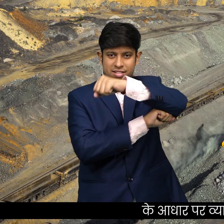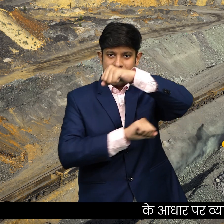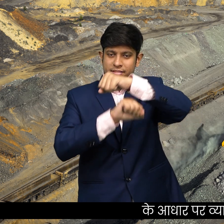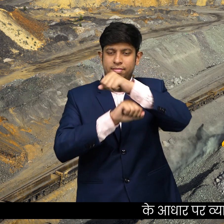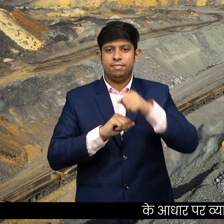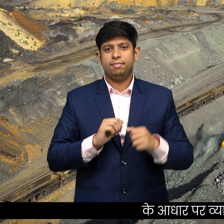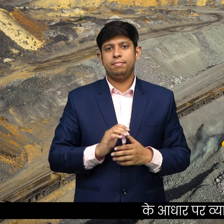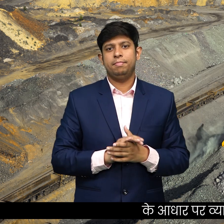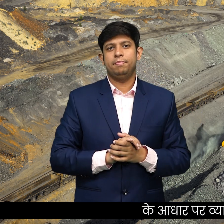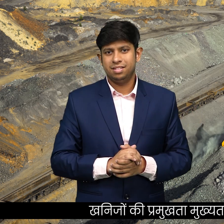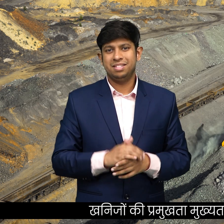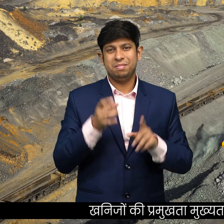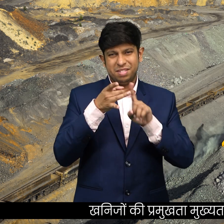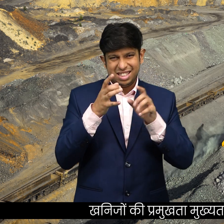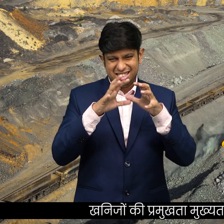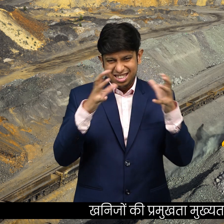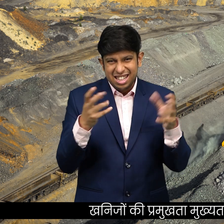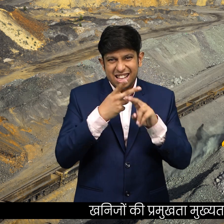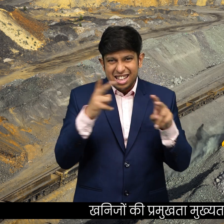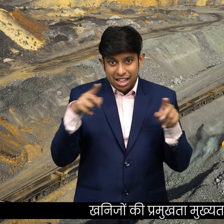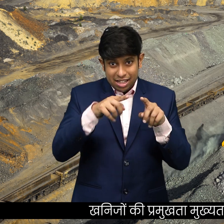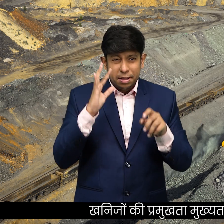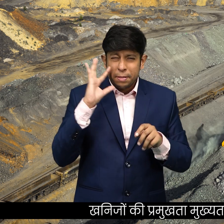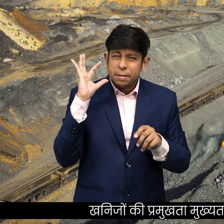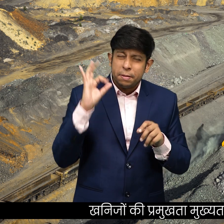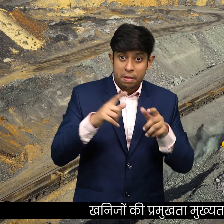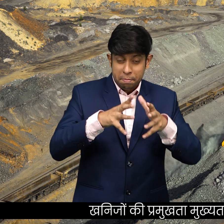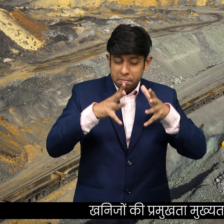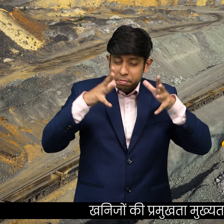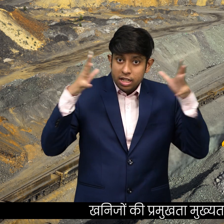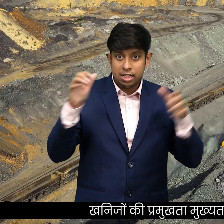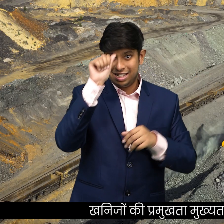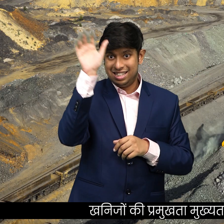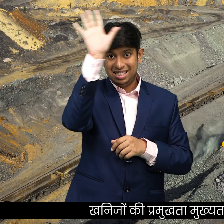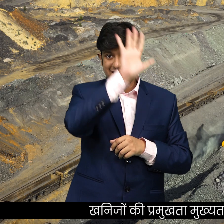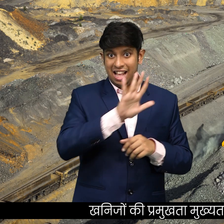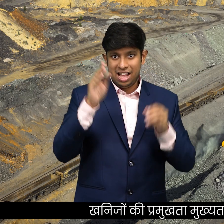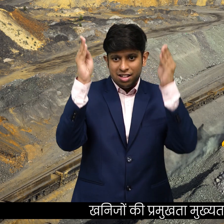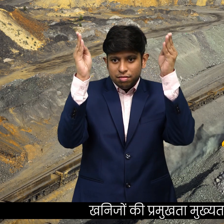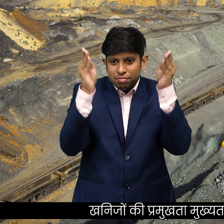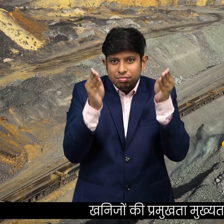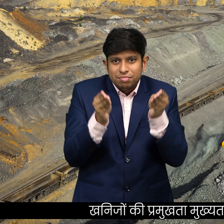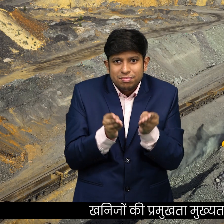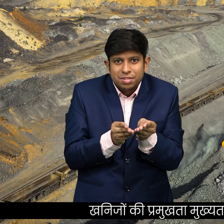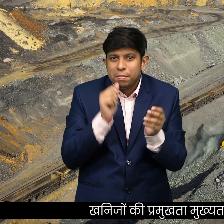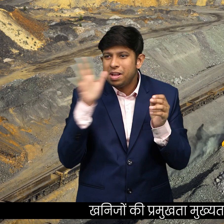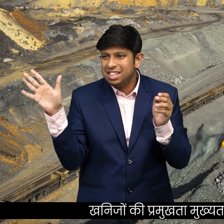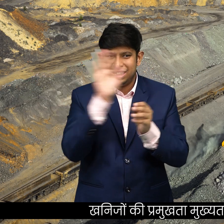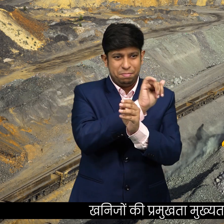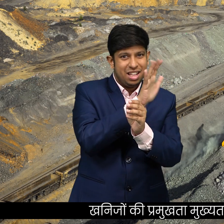विकसित होता है। खनिज की प्रमुखता मुख्यतः भारतीय प्रायद्वीप में पाई जाती